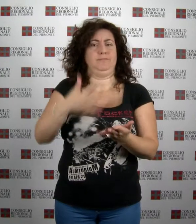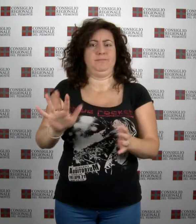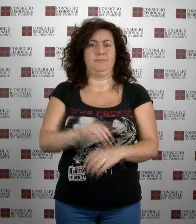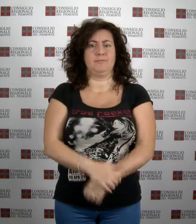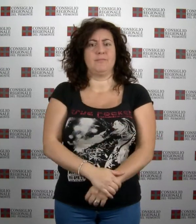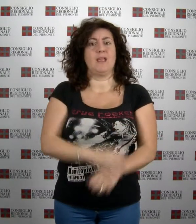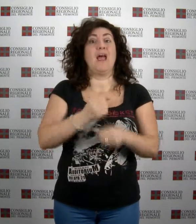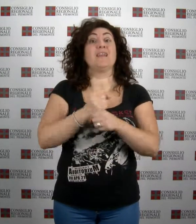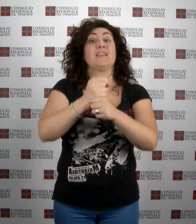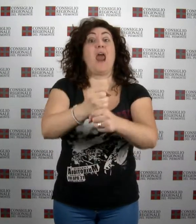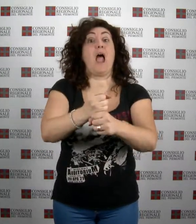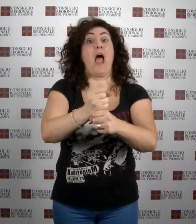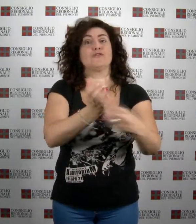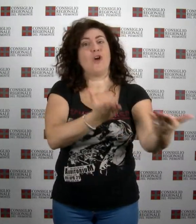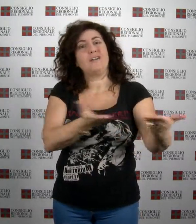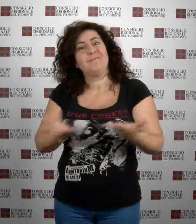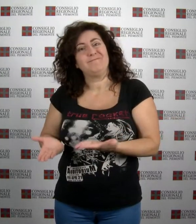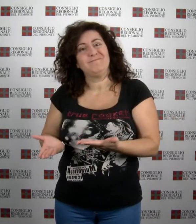Delegazioni ricevute.